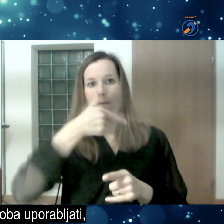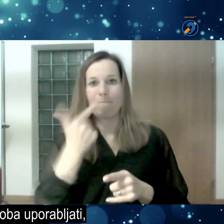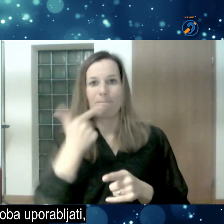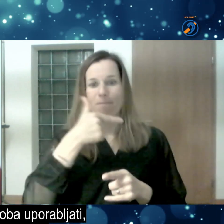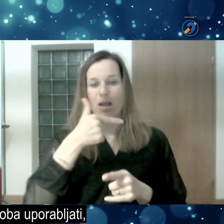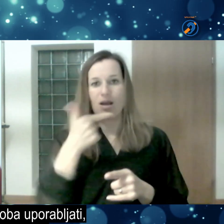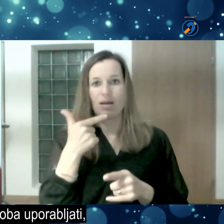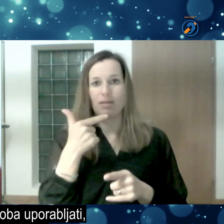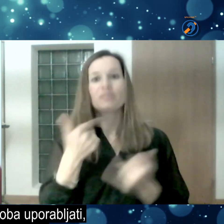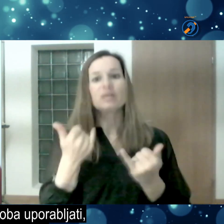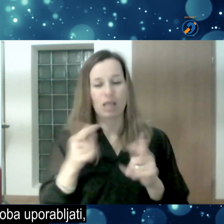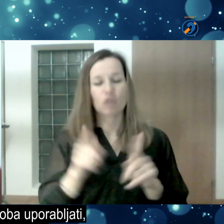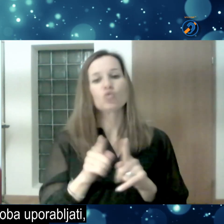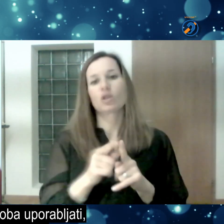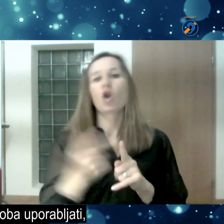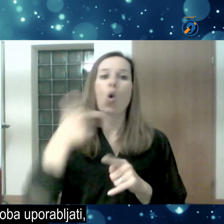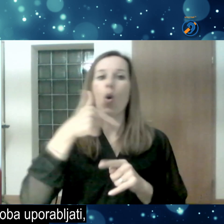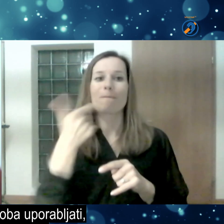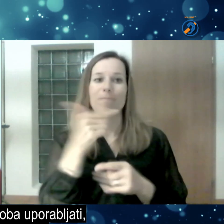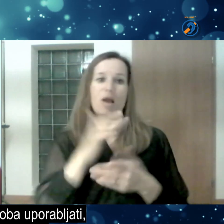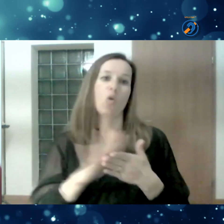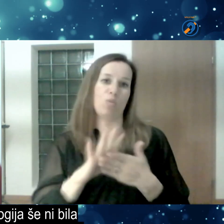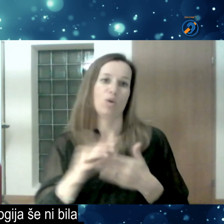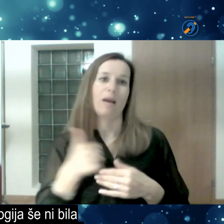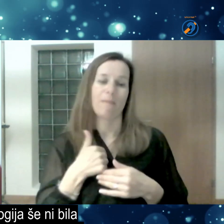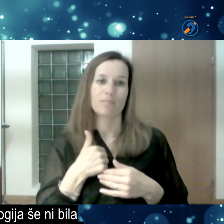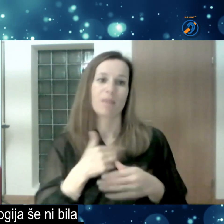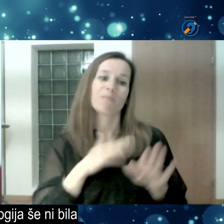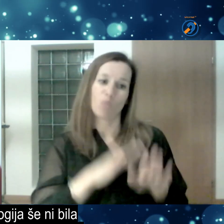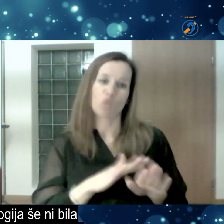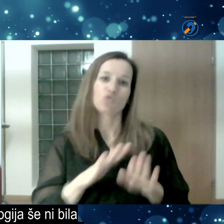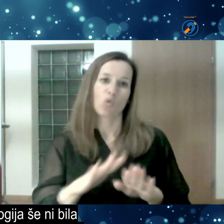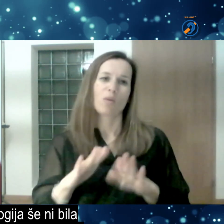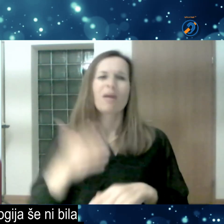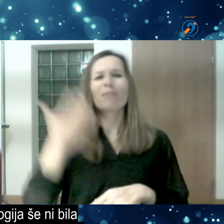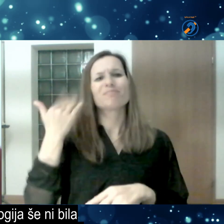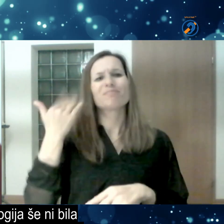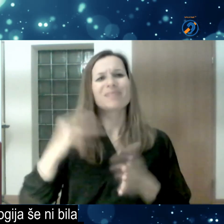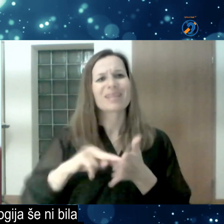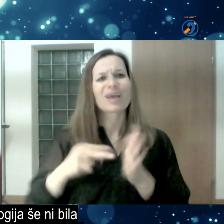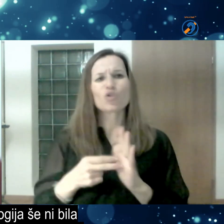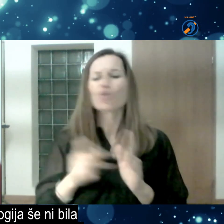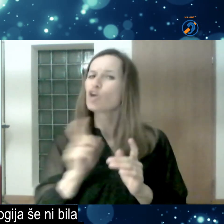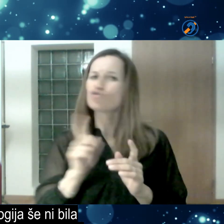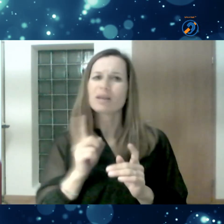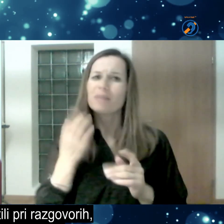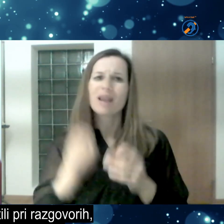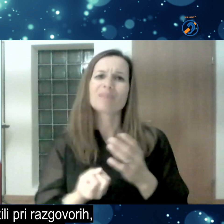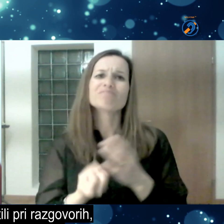tudi oba uporabljati, sicer postopoma, takrat tehnologija še ni bila tako visoko razvita kot